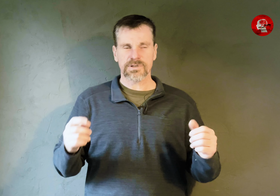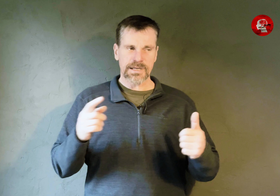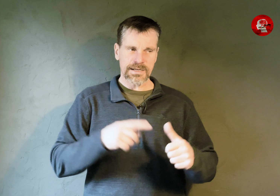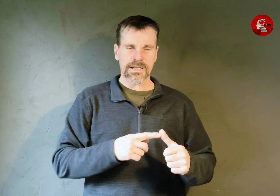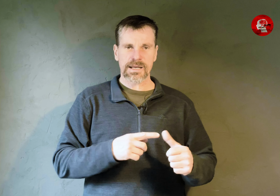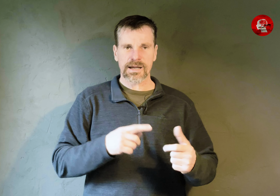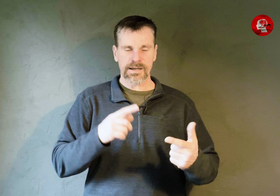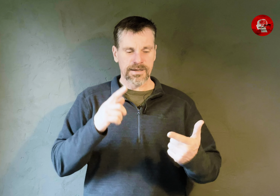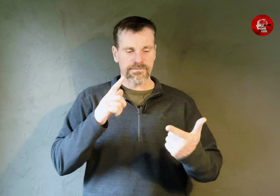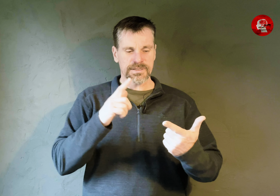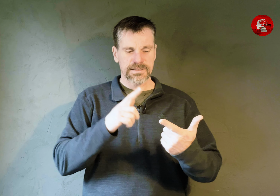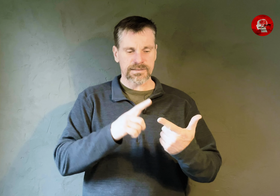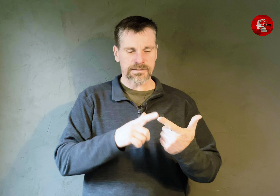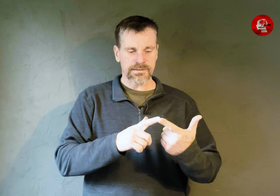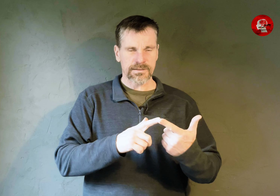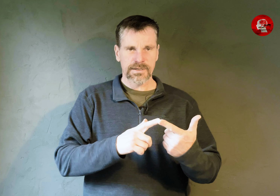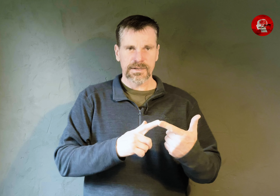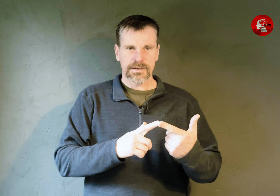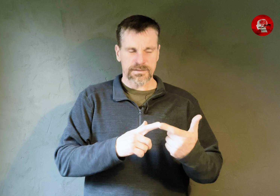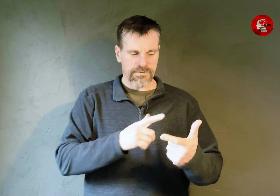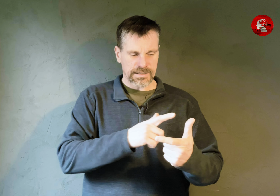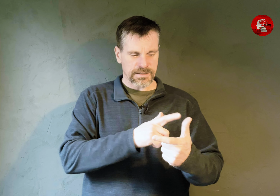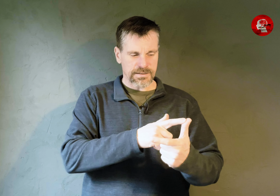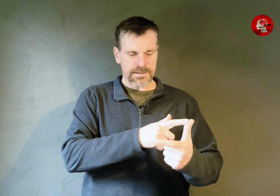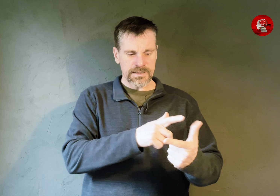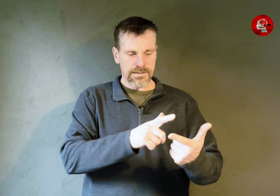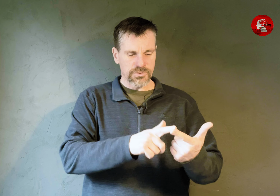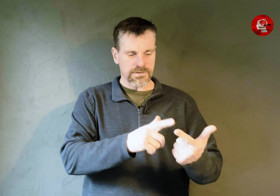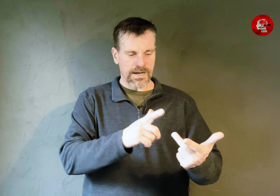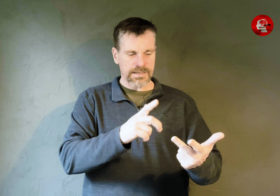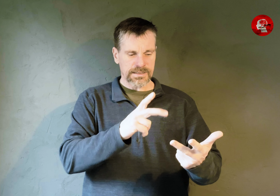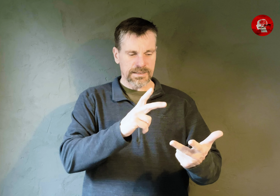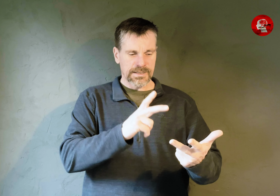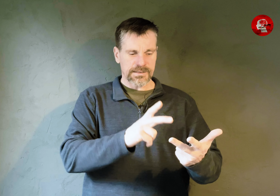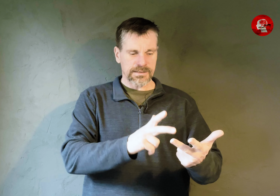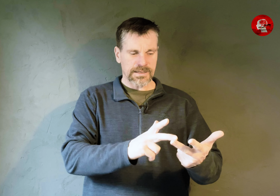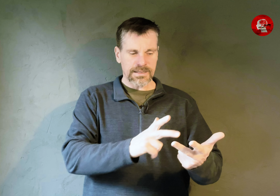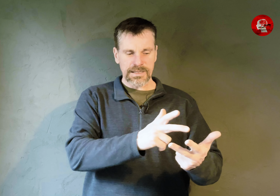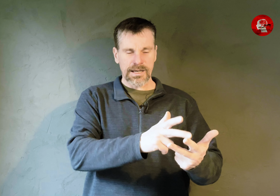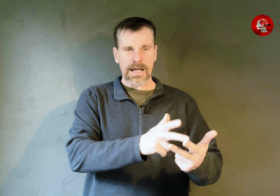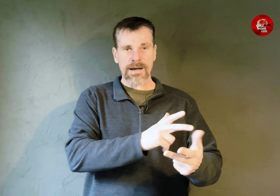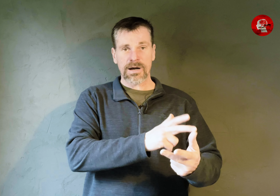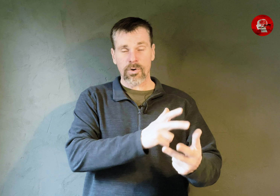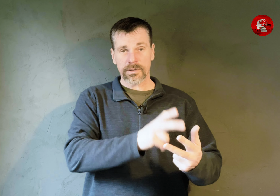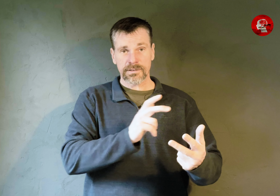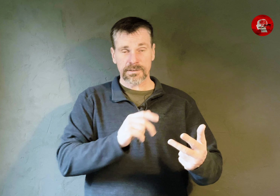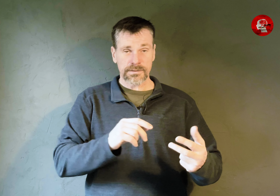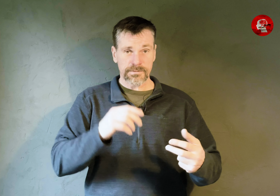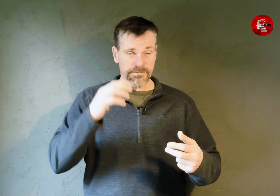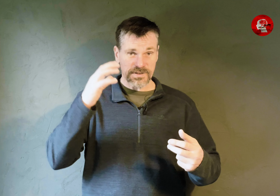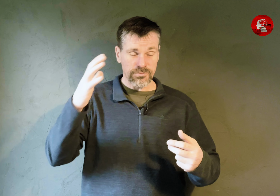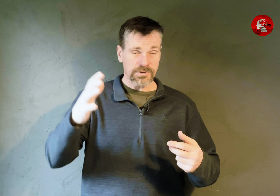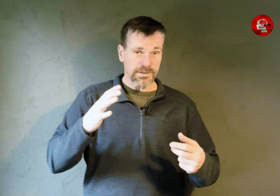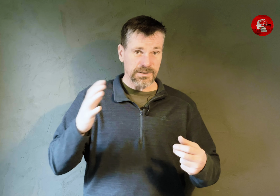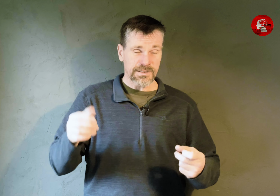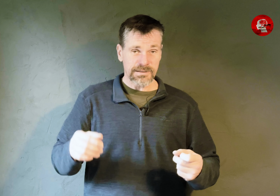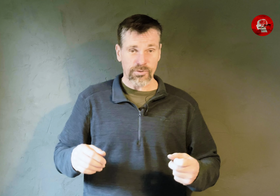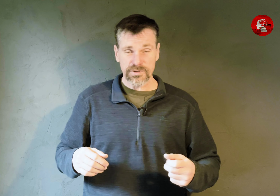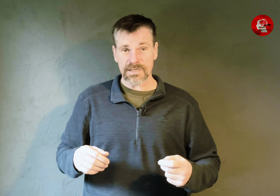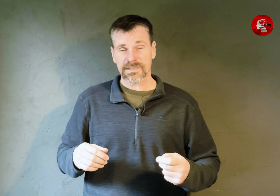den händlern gegangen wir sind also wir hatten stil husquana händler aber auch versucht die produzenten